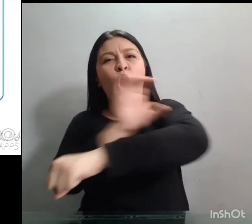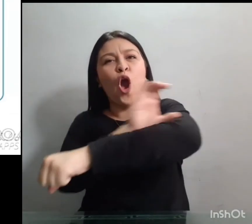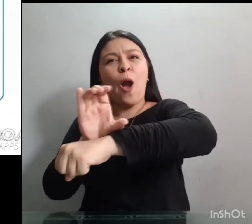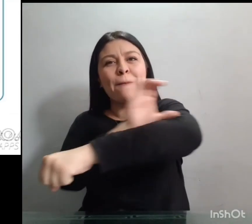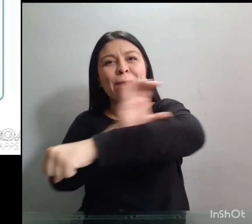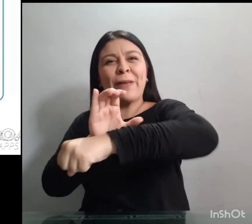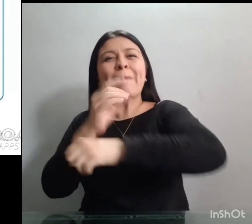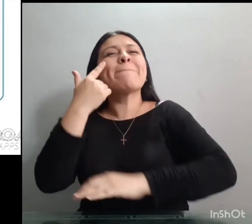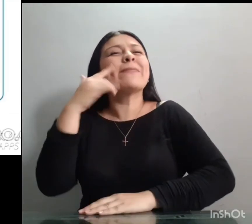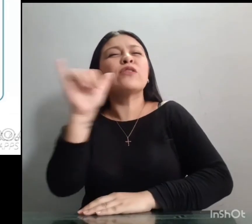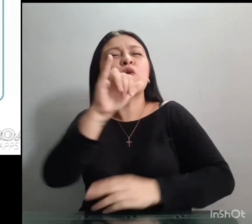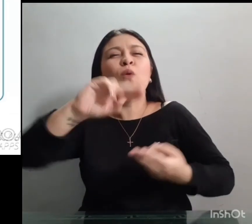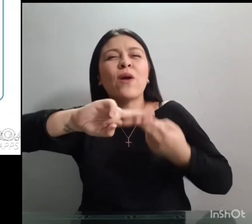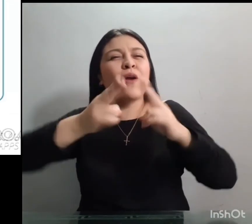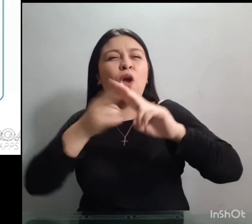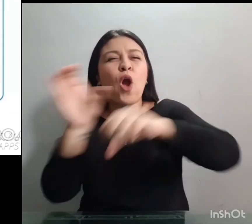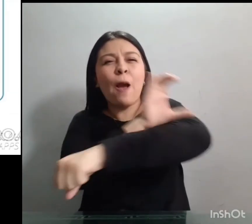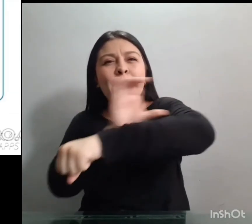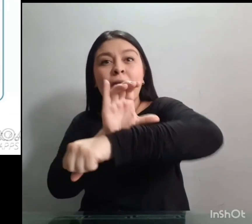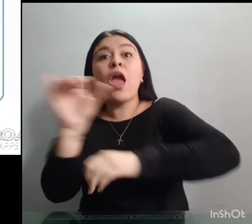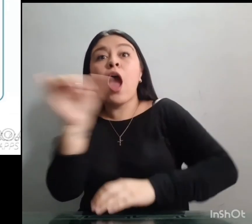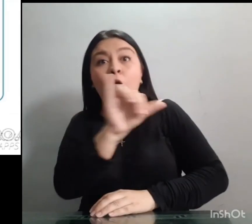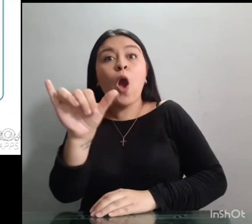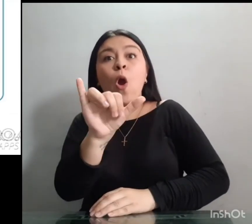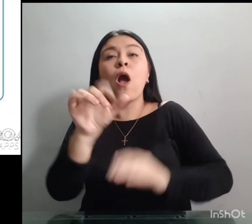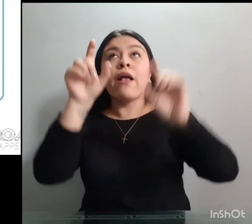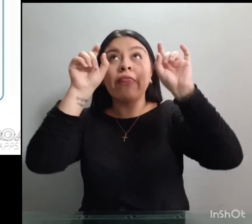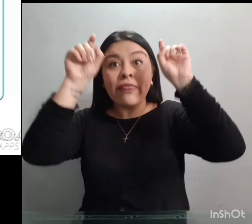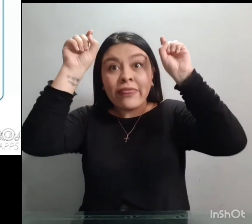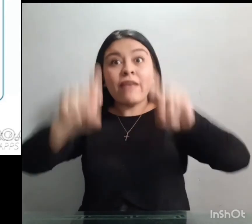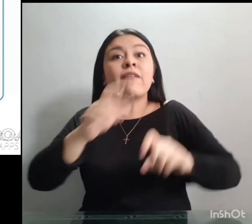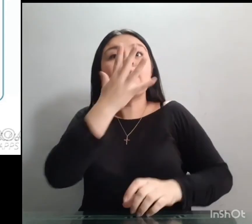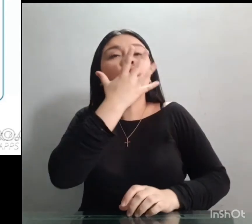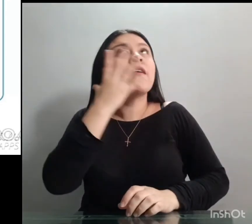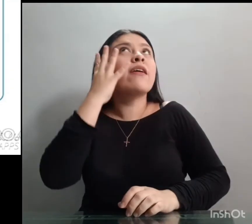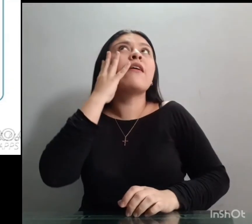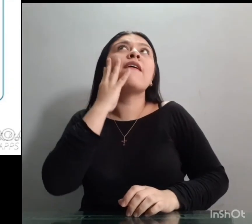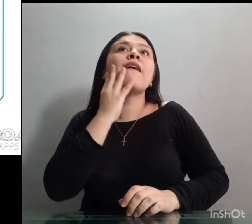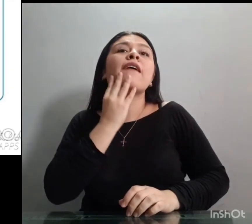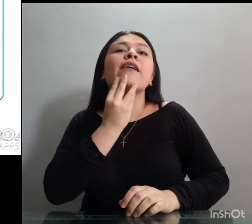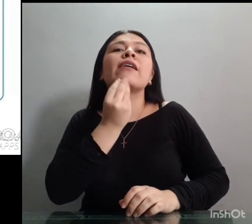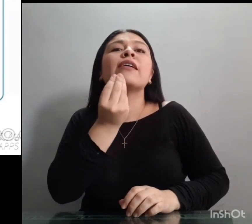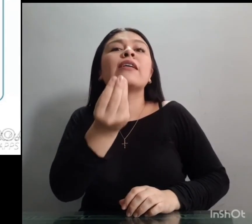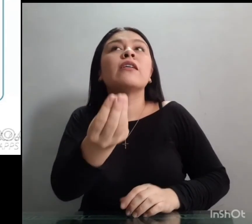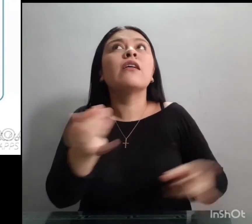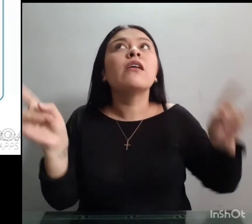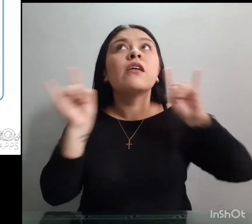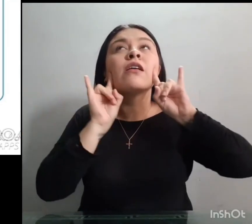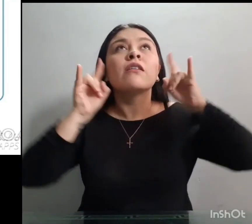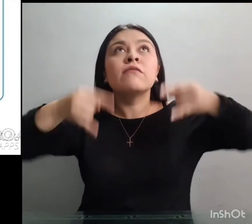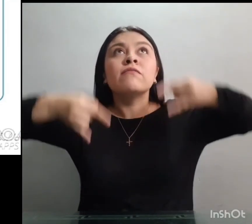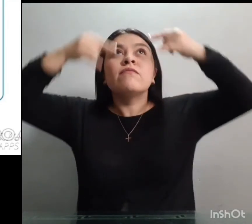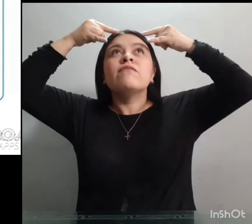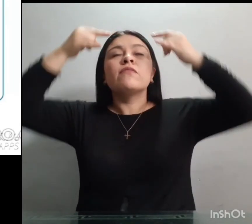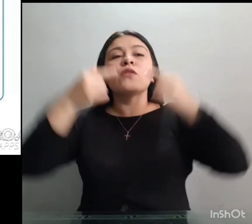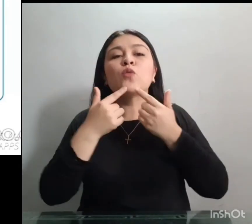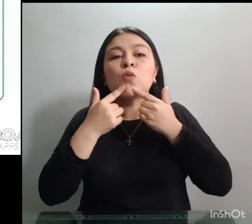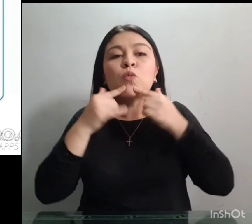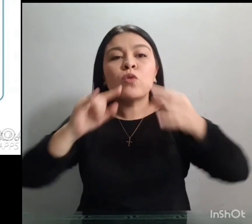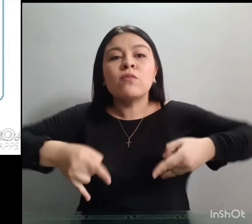ejemplo, recibe y procesa información de los sentidos, por ejemplo del oído, del gusto, del olfato, del